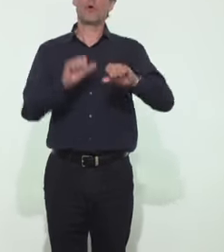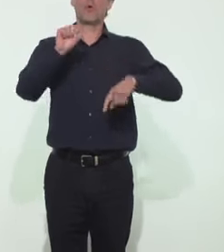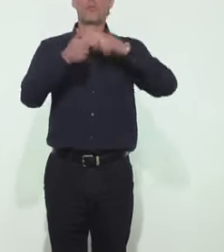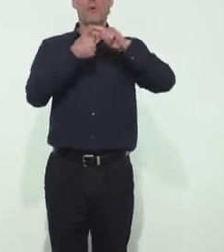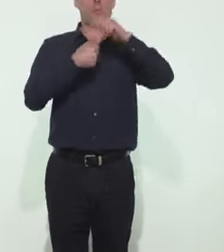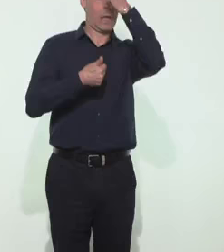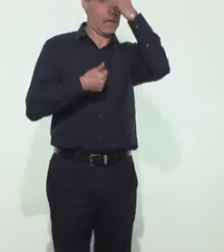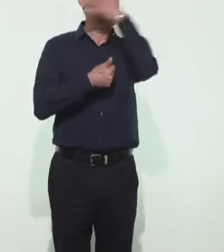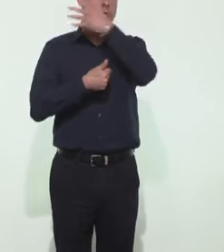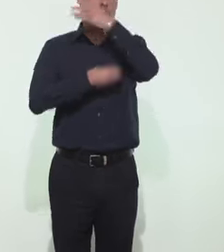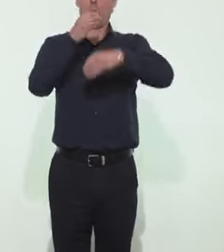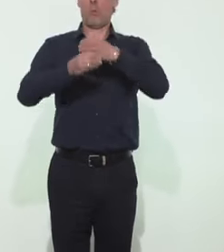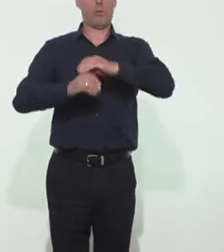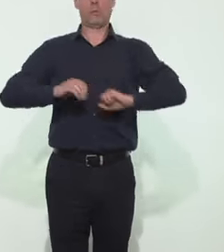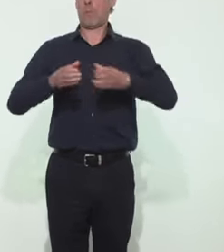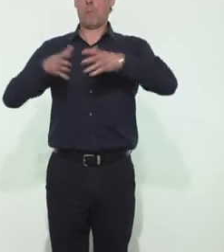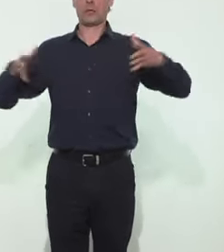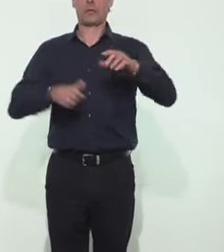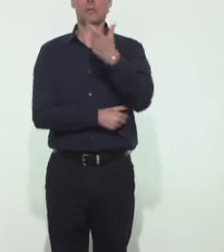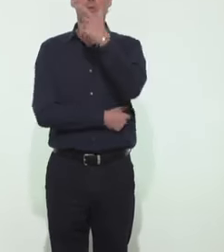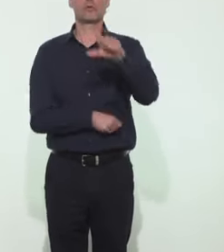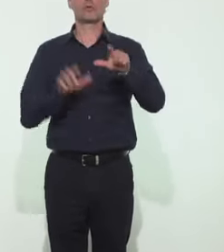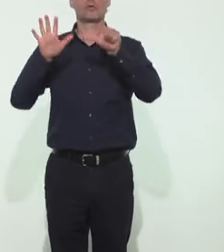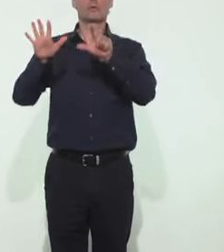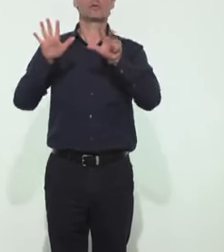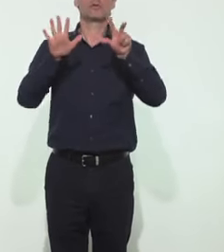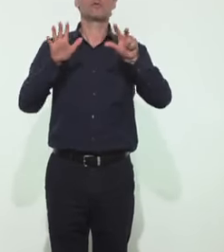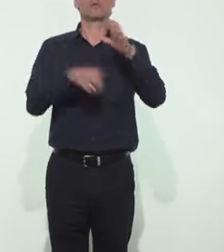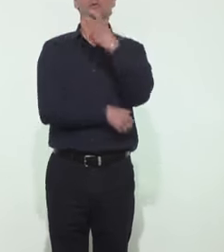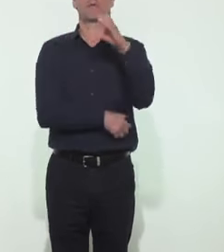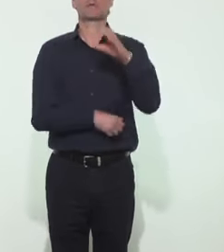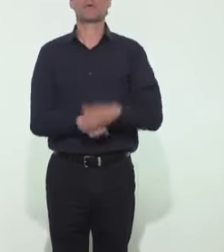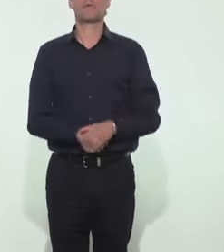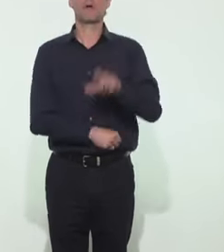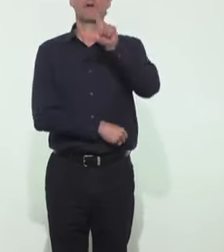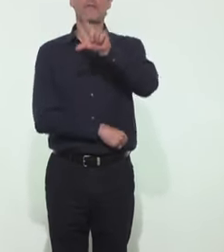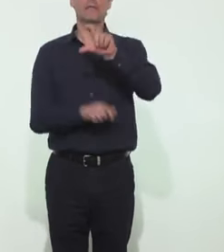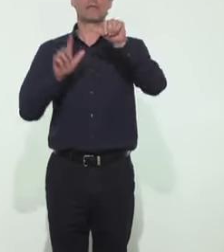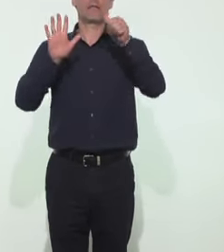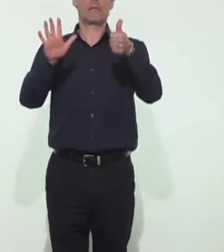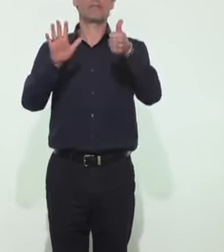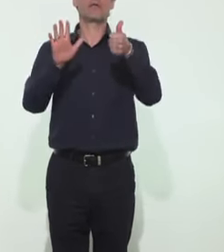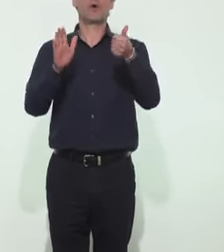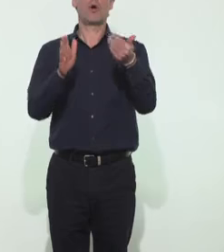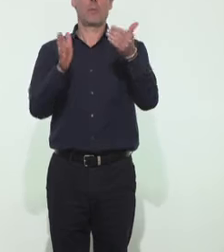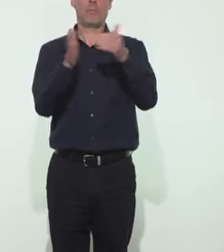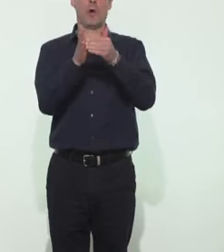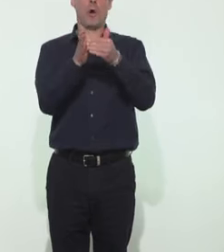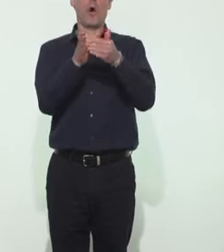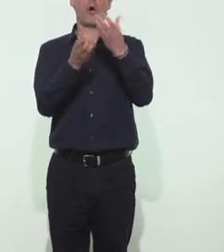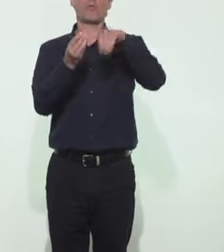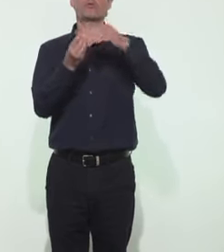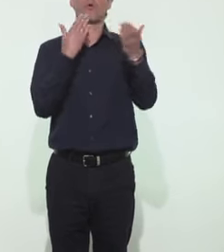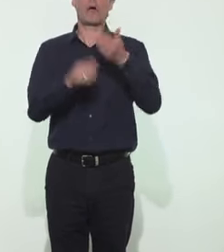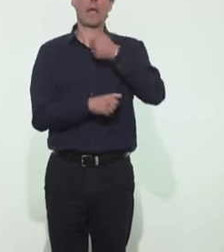nombre de cas au monde plus de 278 1521 mise de plus qui hier l'espagne